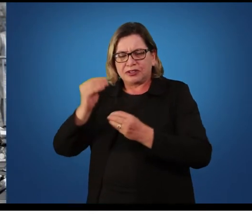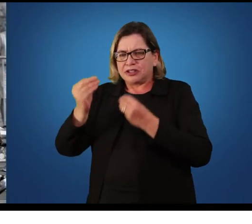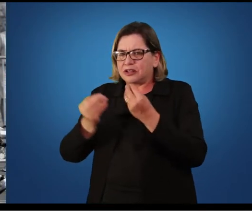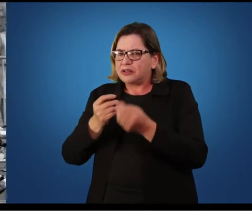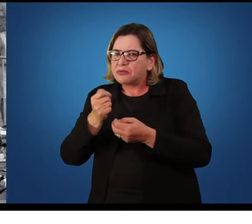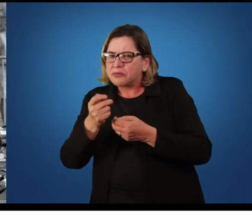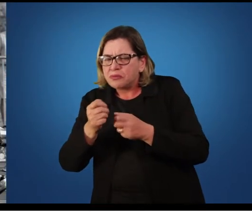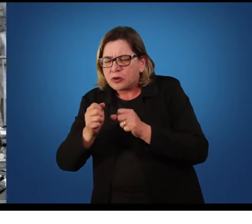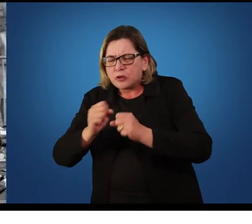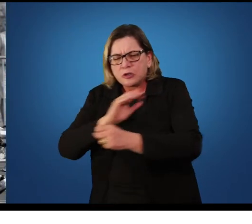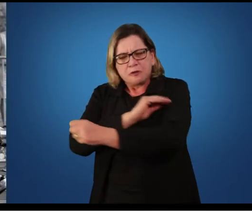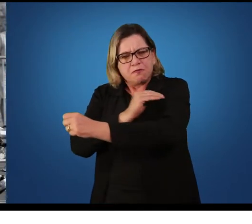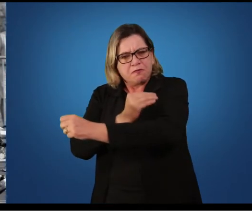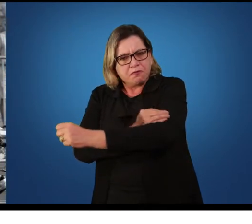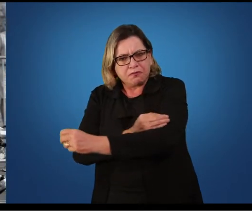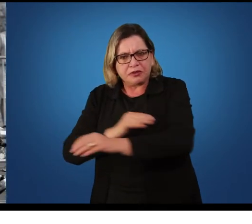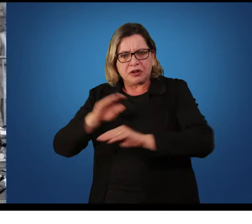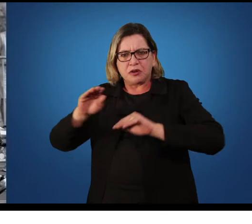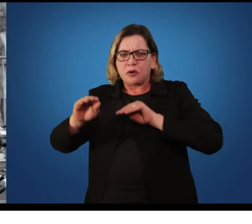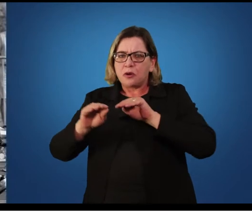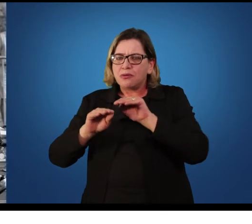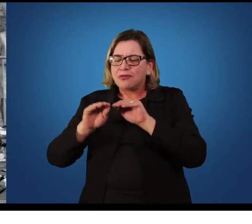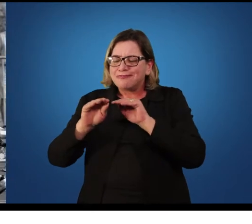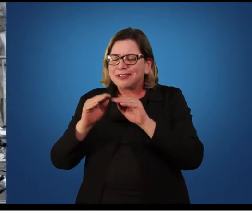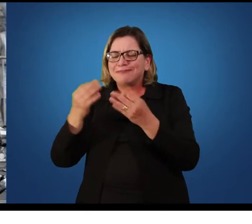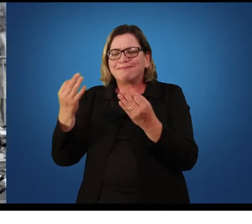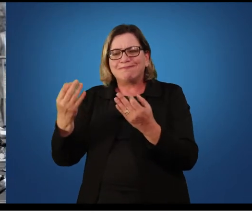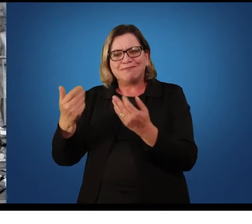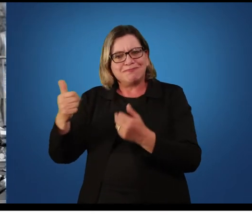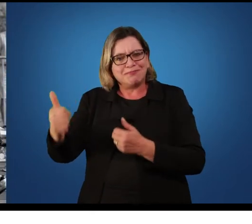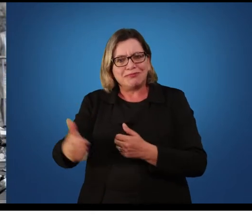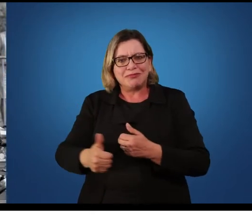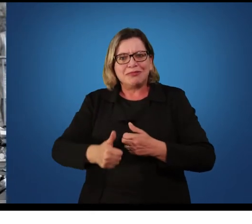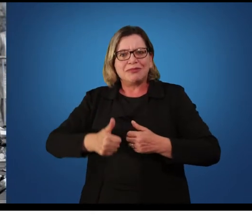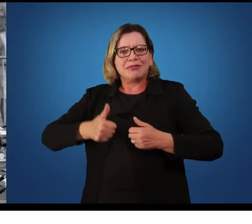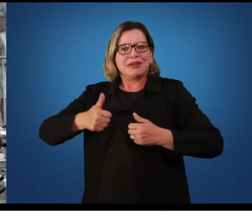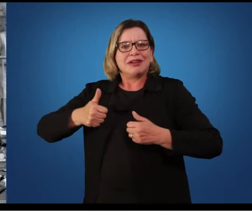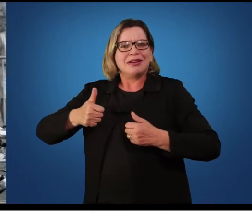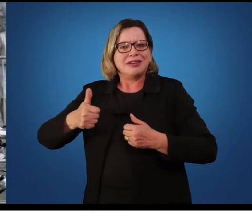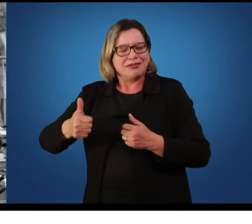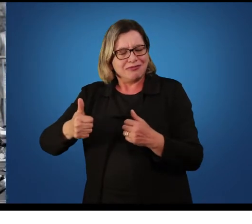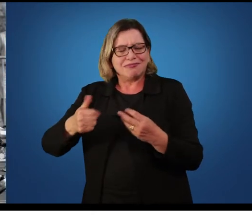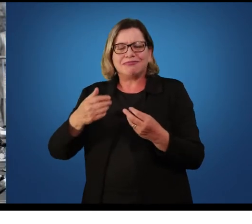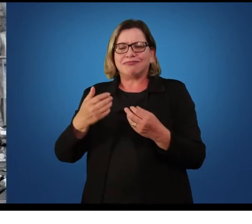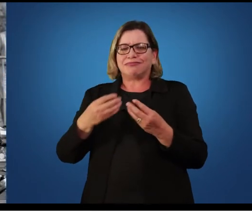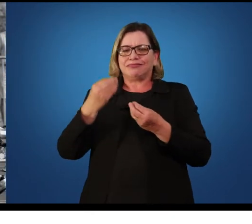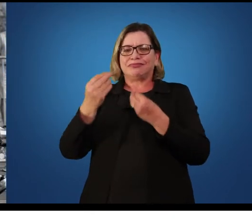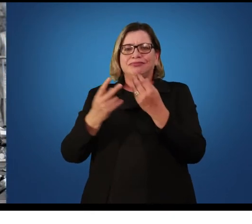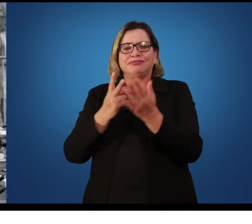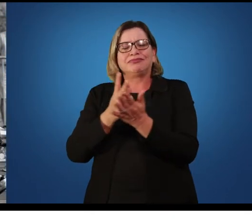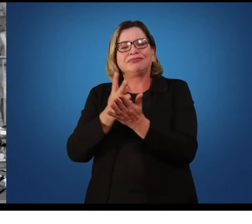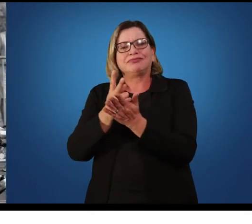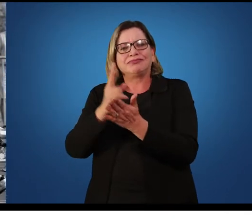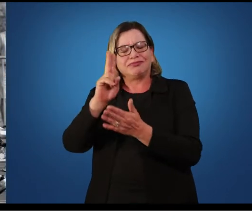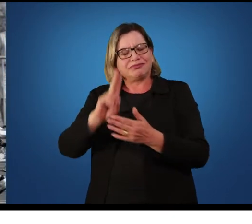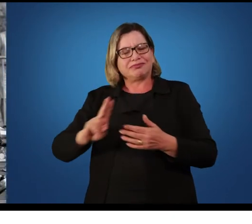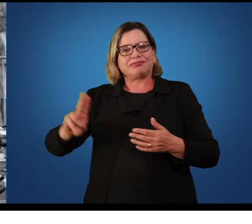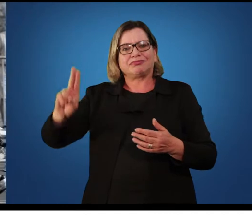esforço e o movimento é um movimento mais refinado, com fluidez, com graça, de execução.